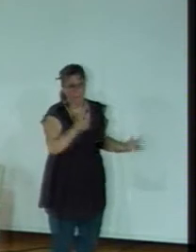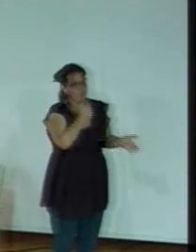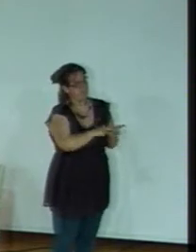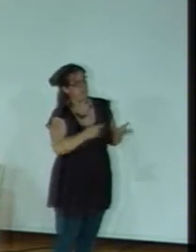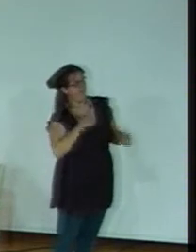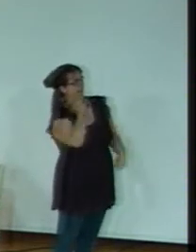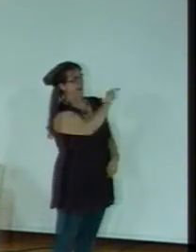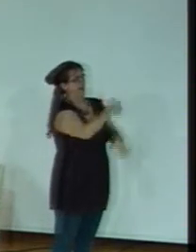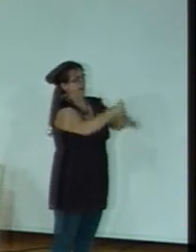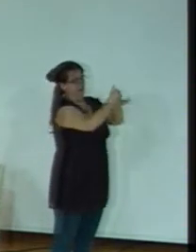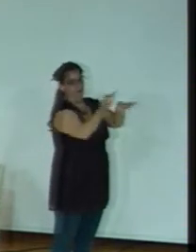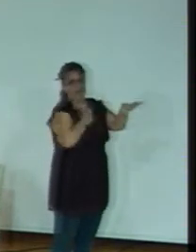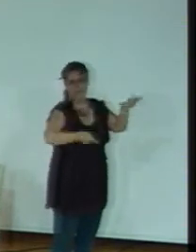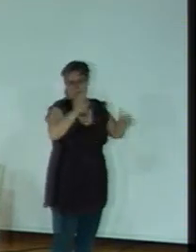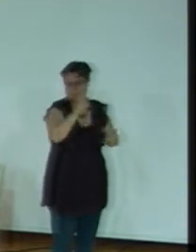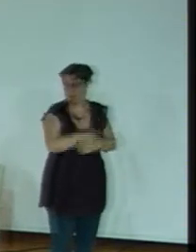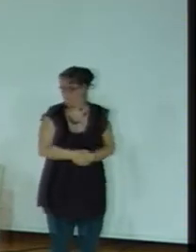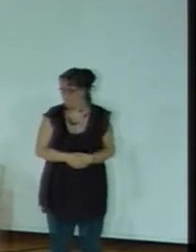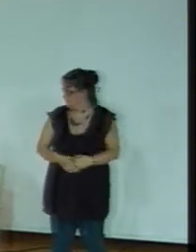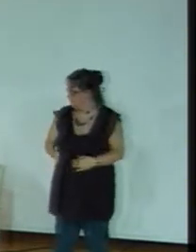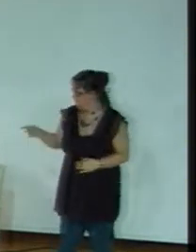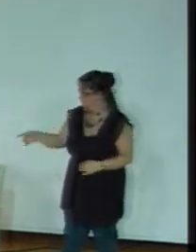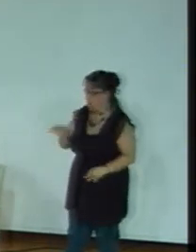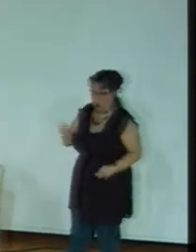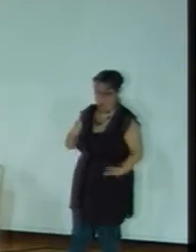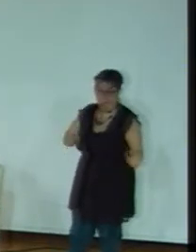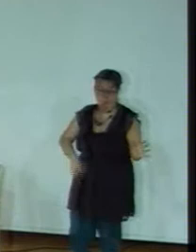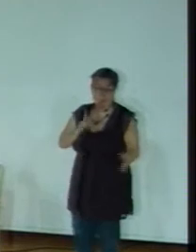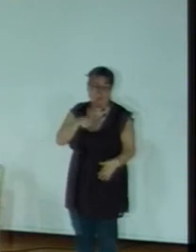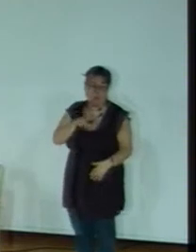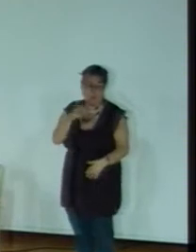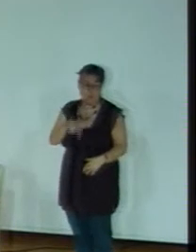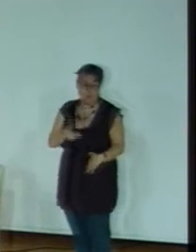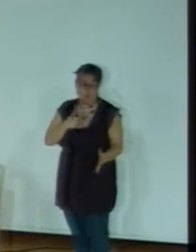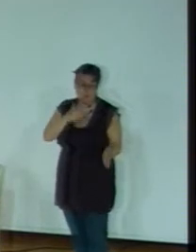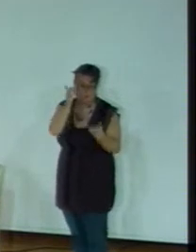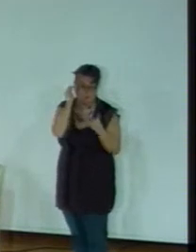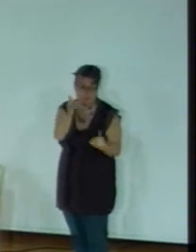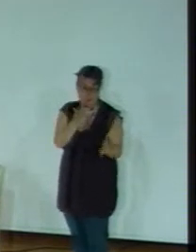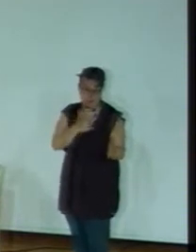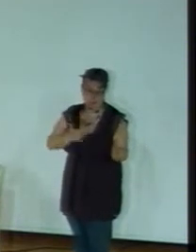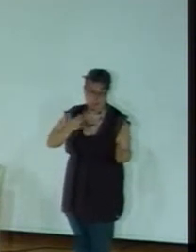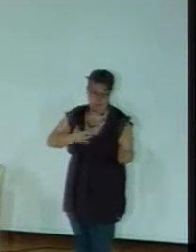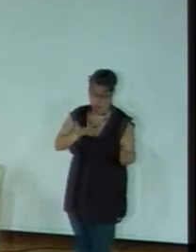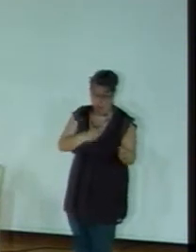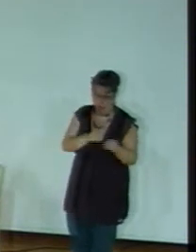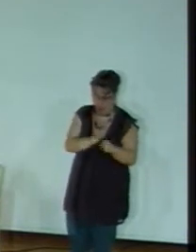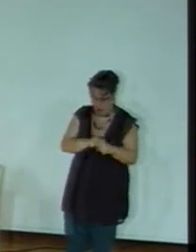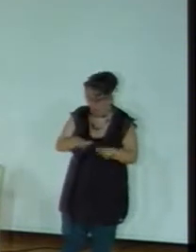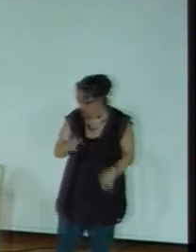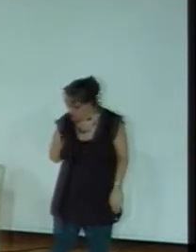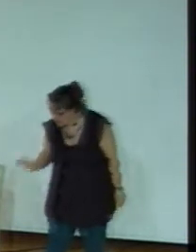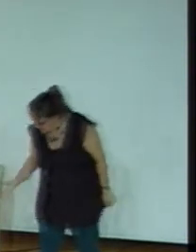un mot comme ça. Mais j'adore le peer-to-peer et ce que ça permet de faire, parce que justement, c'est ouvert. J'adore derrière ce qui s'est développé, c'est les